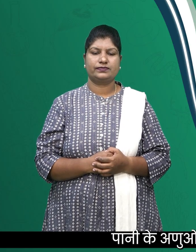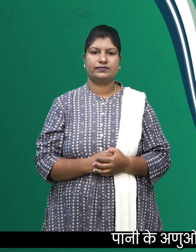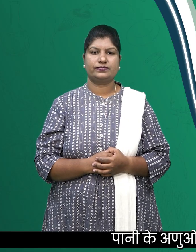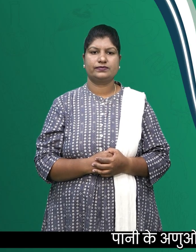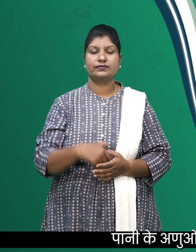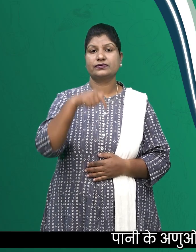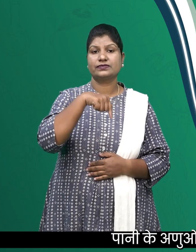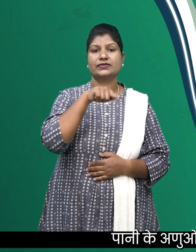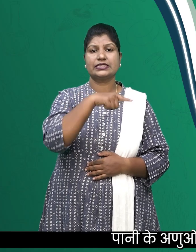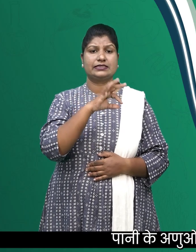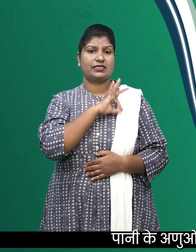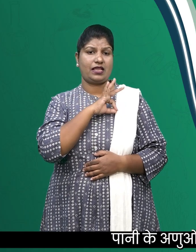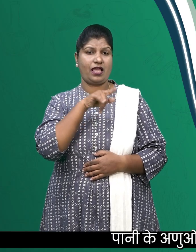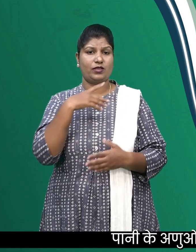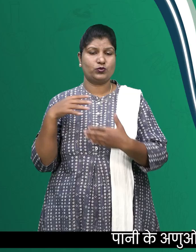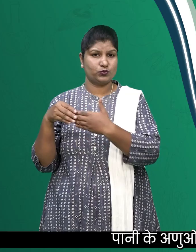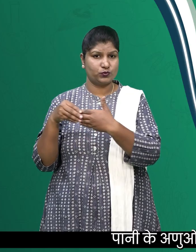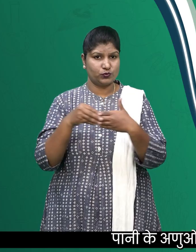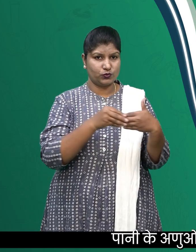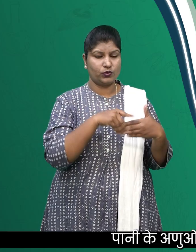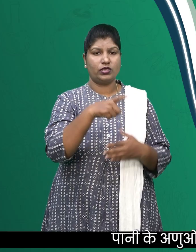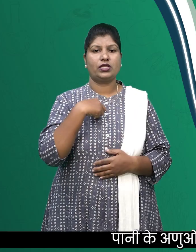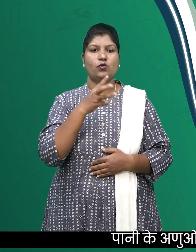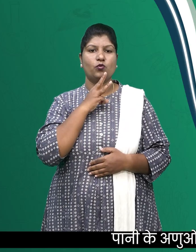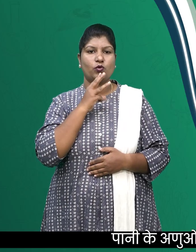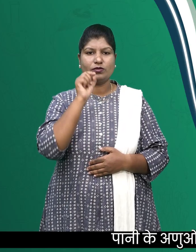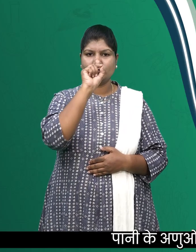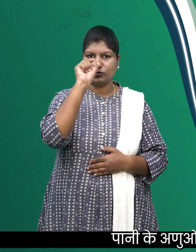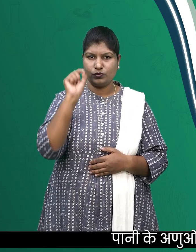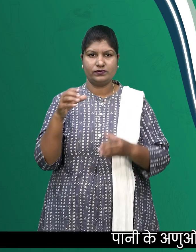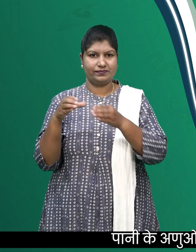पीने के अणुओं के प्रति उसकी आत्मीयता के कारण